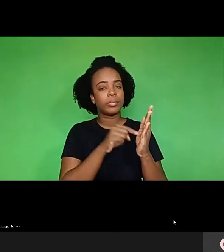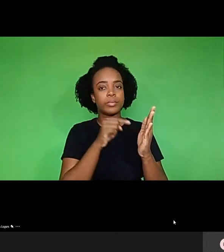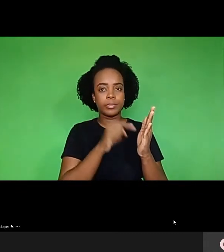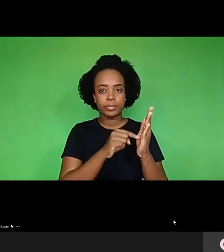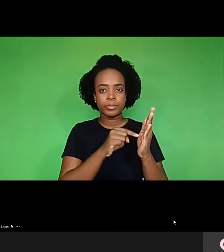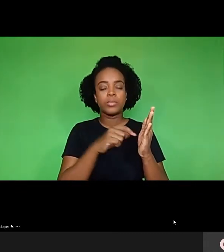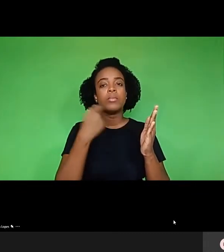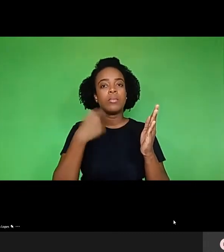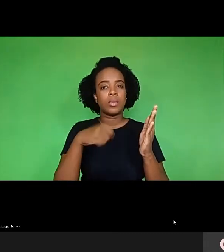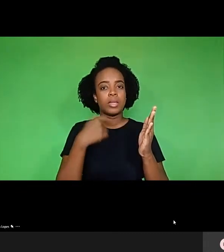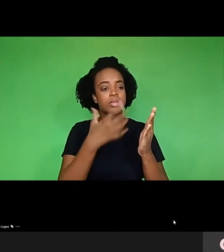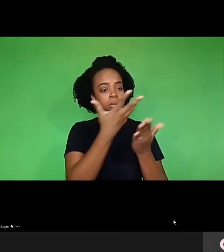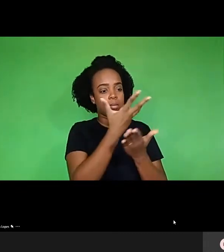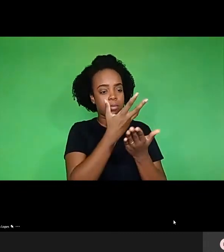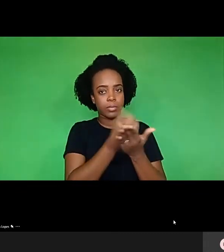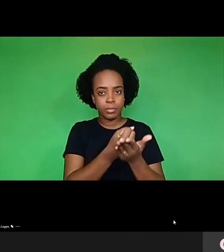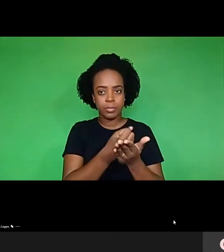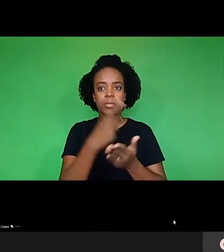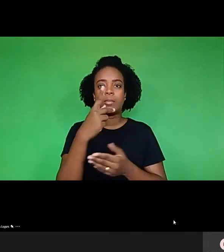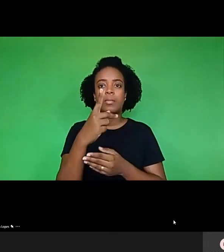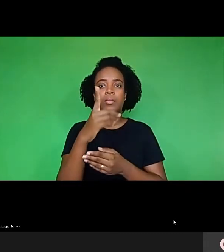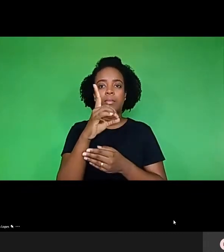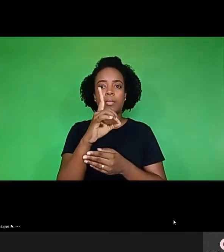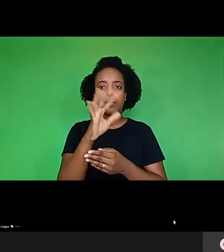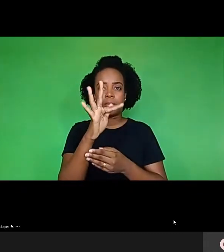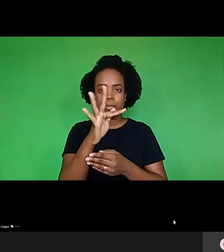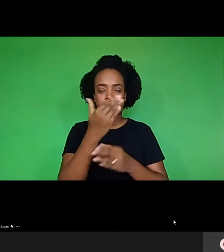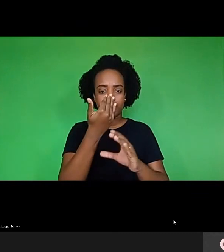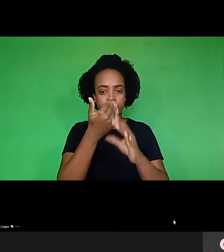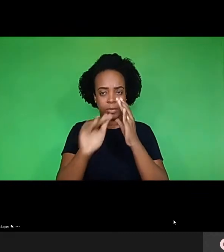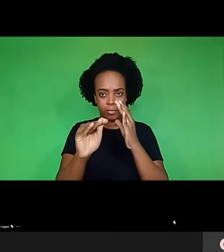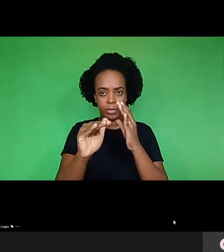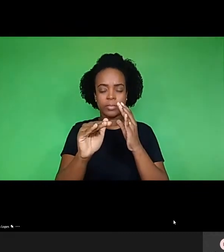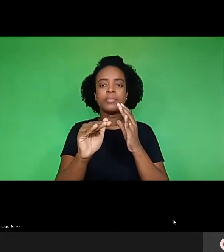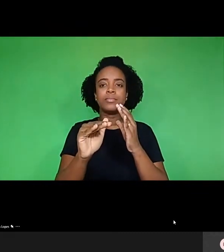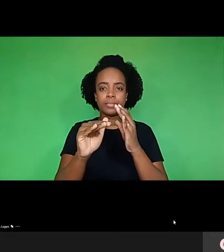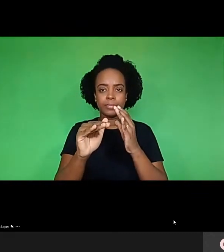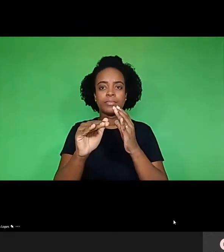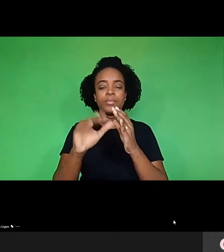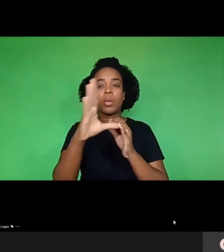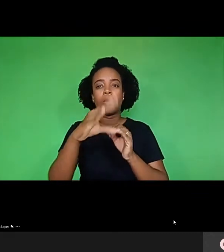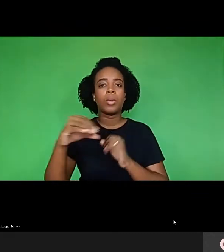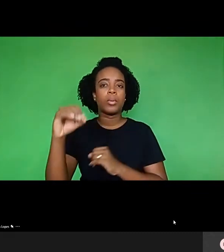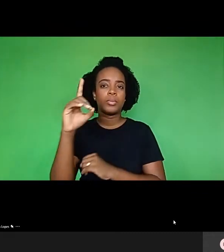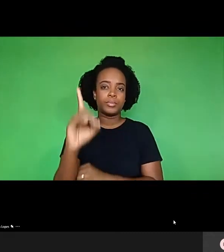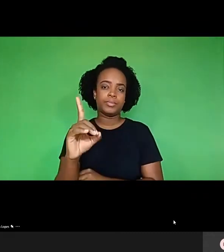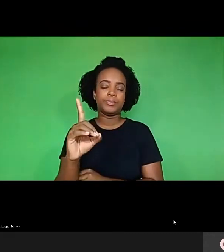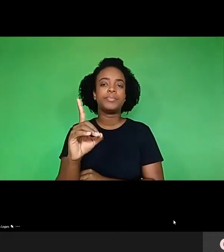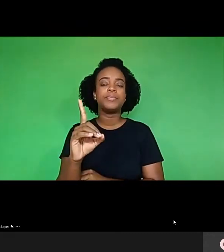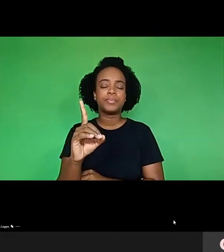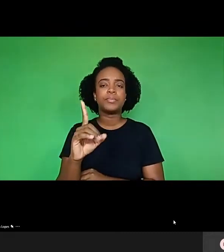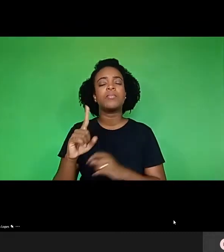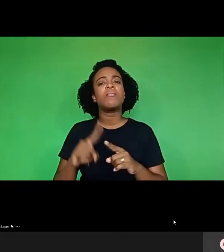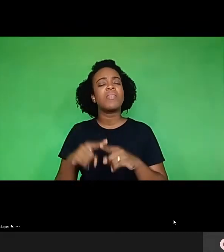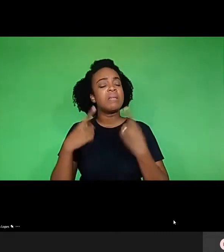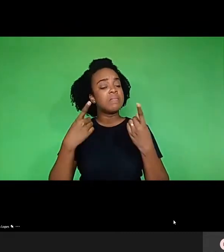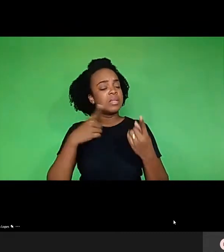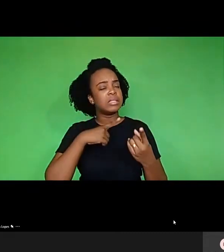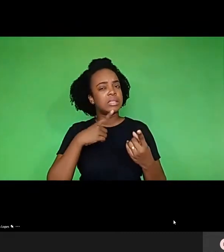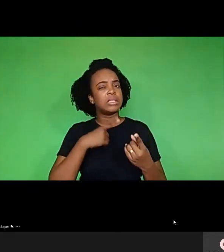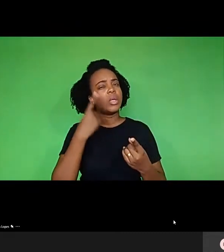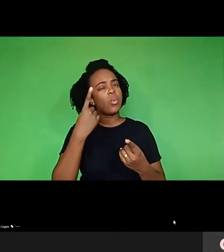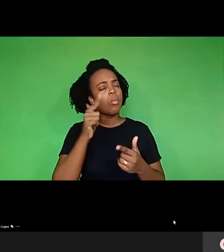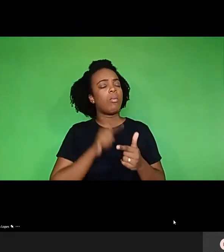preferencialmente em formato PDF, para a gente aqui da coordenação. Só que houve um probleminha